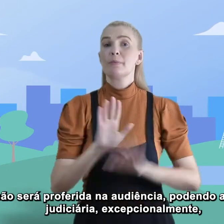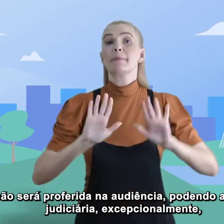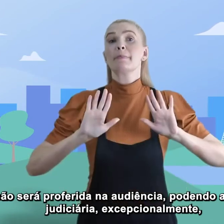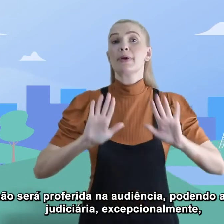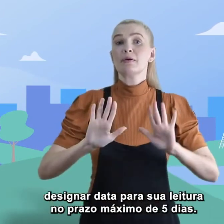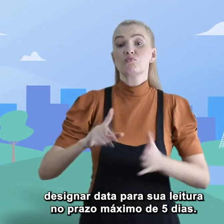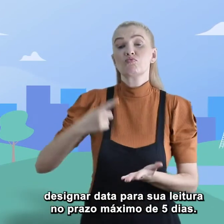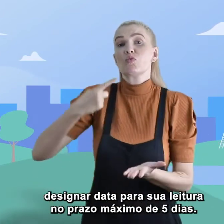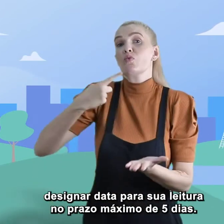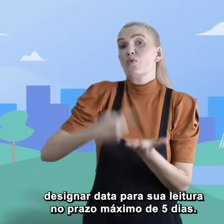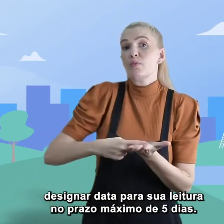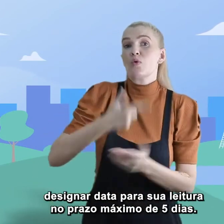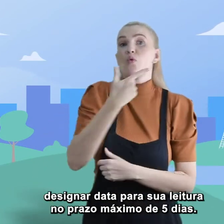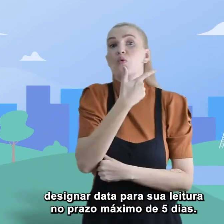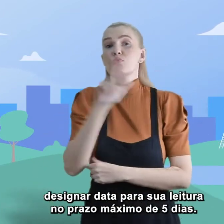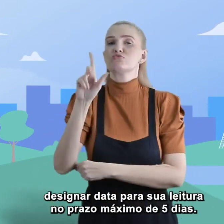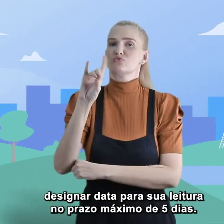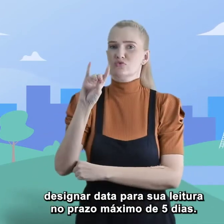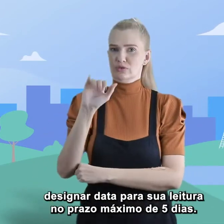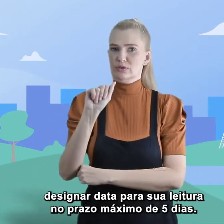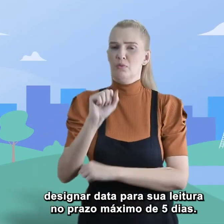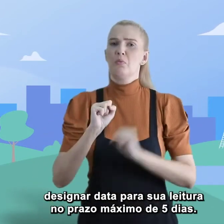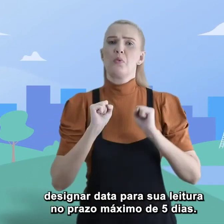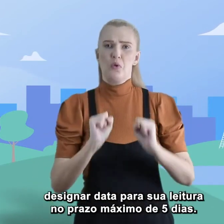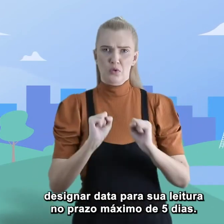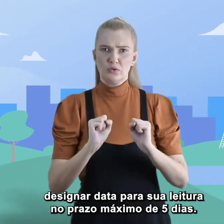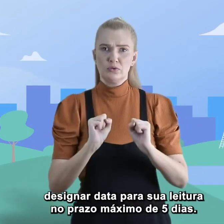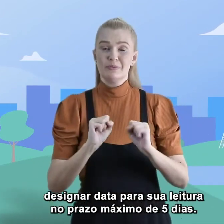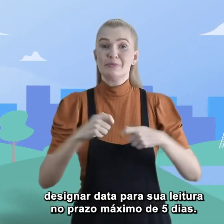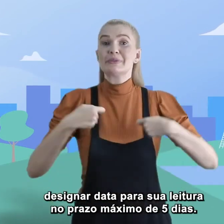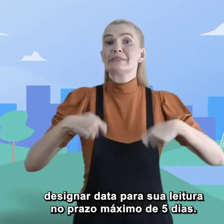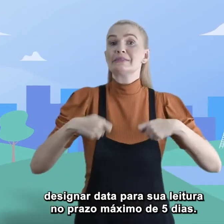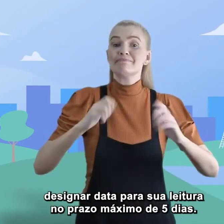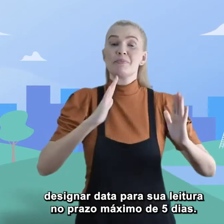excepcionalmente, designar data para sua leitura no prazo máximo de 5 dias.